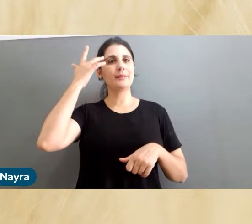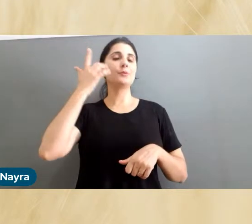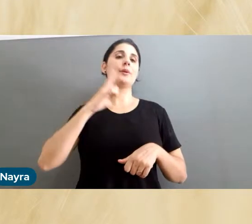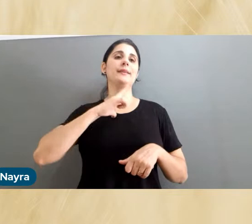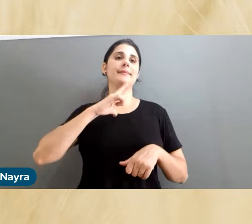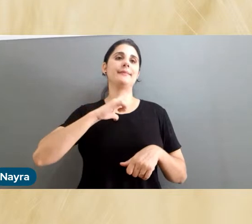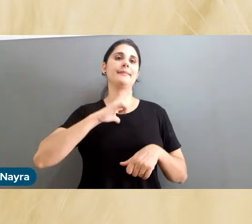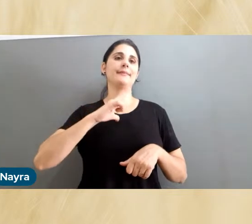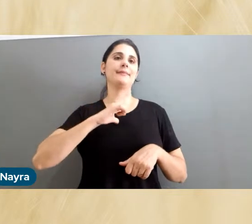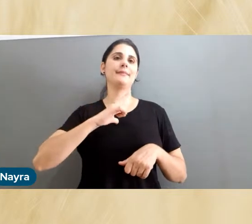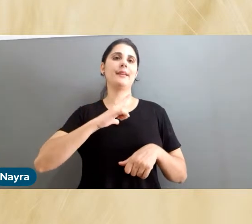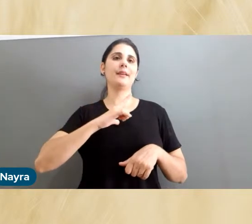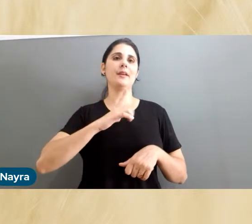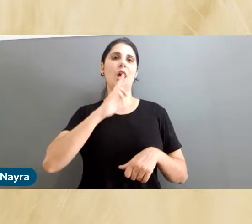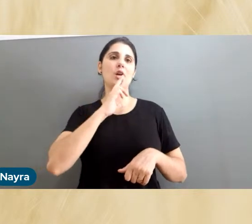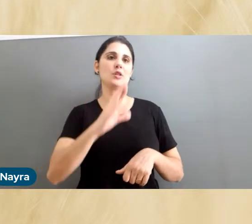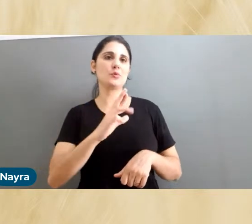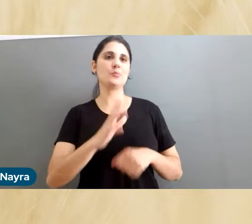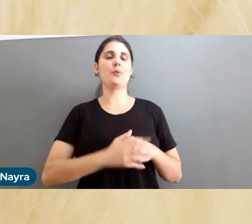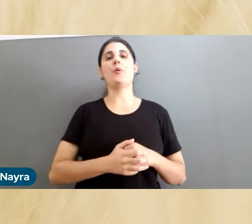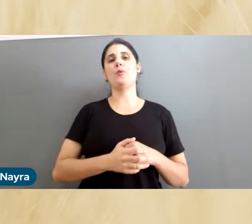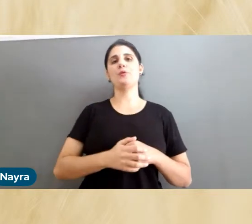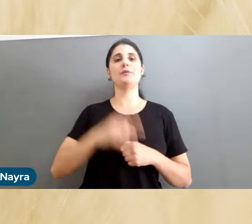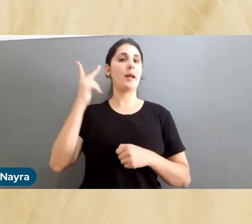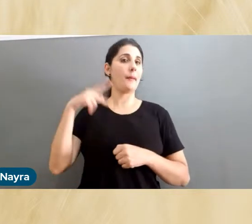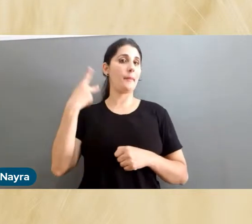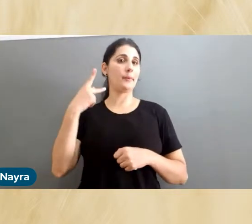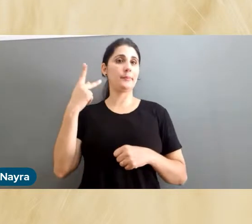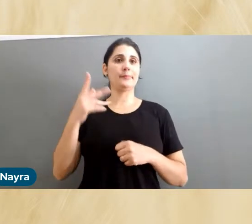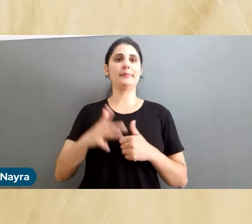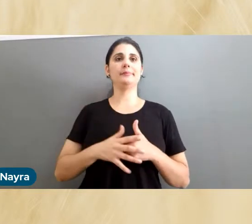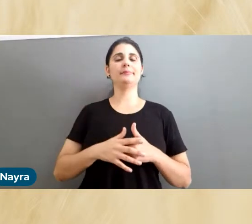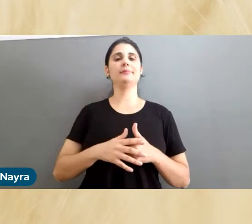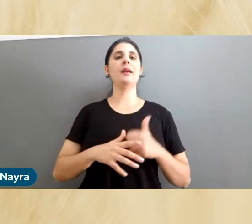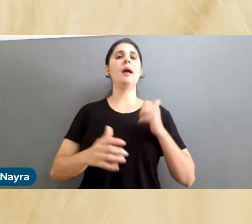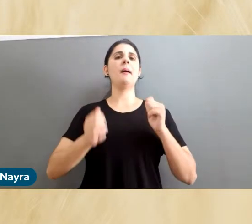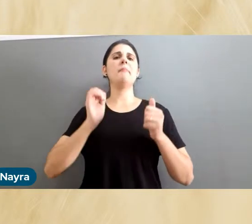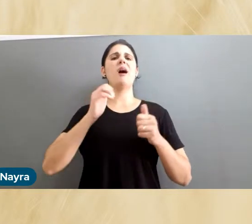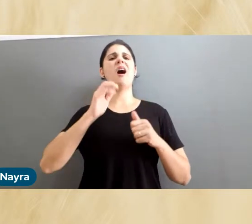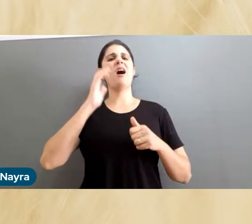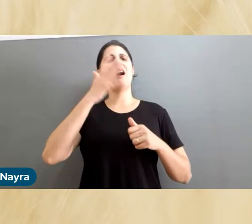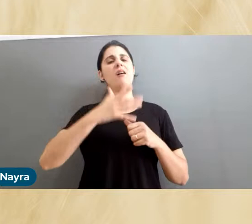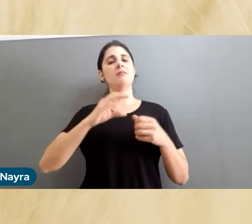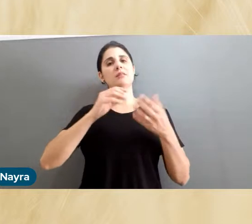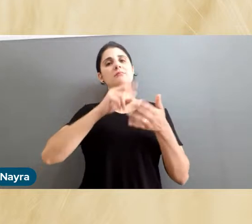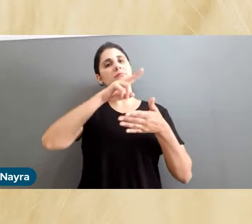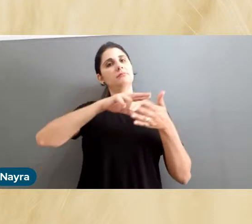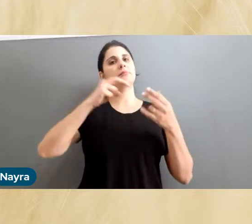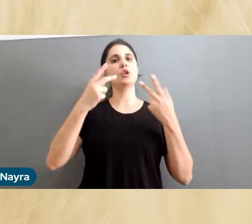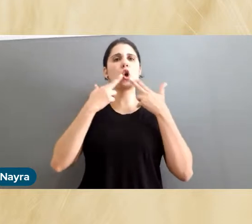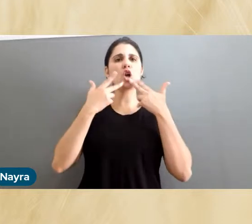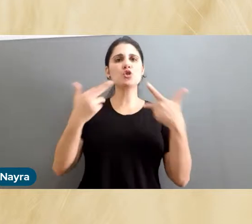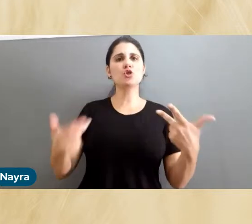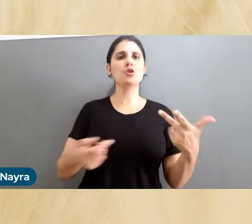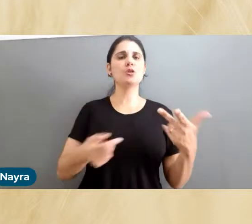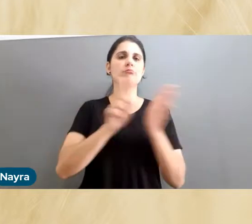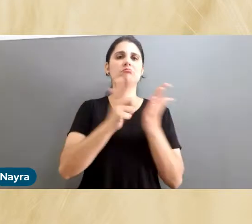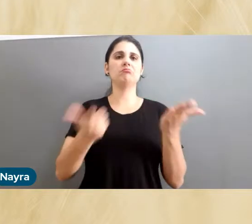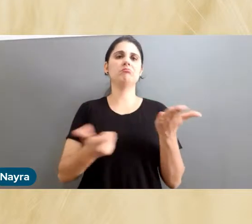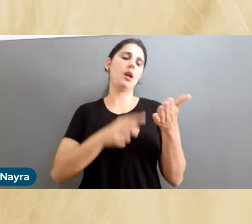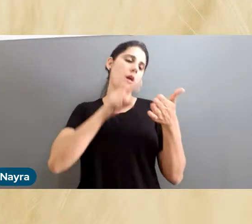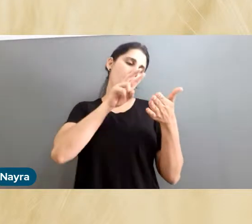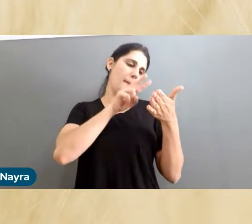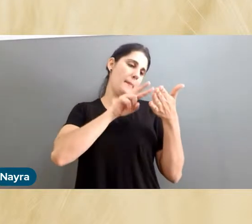problemas políticos e econômicos do país. Passa longas horas lendo notícias, jornais, refletindo sobre